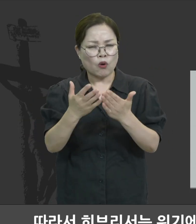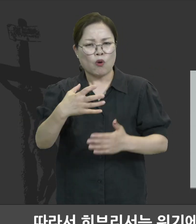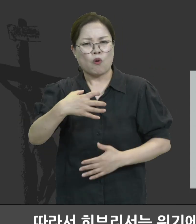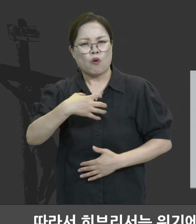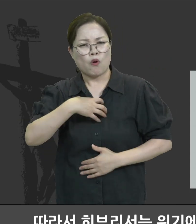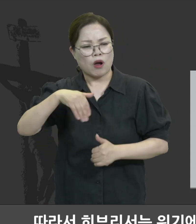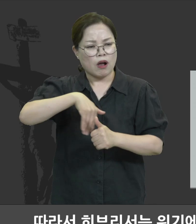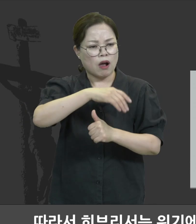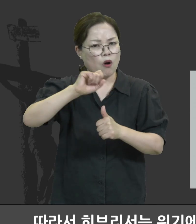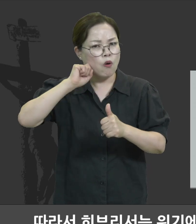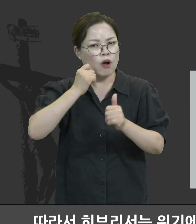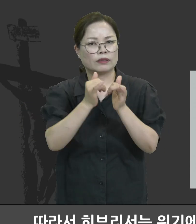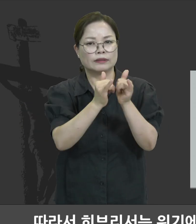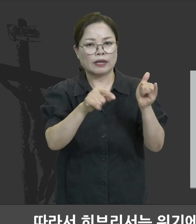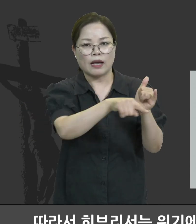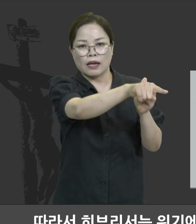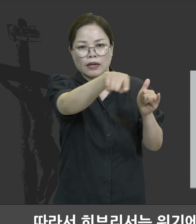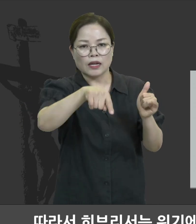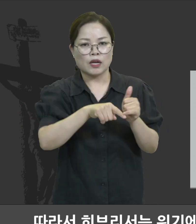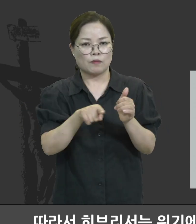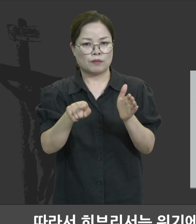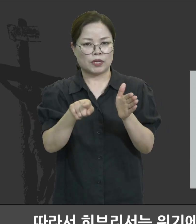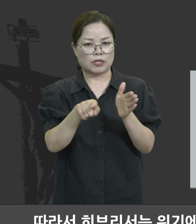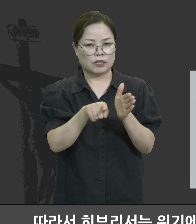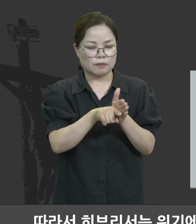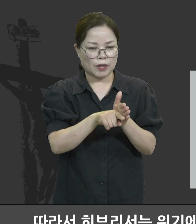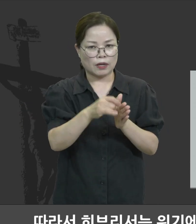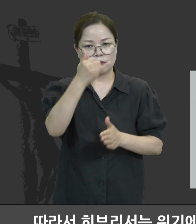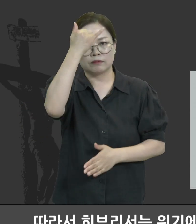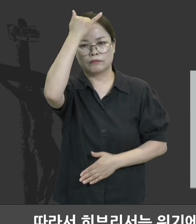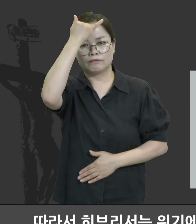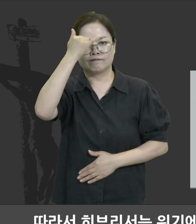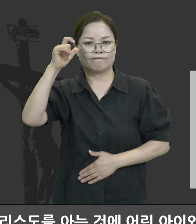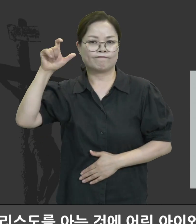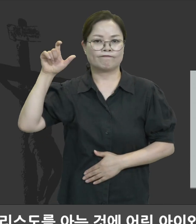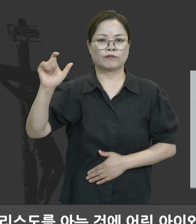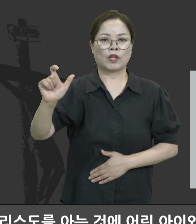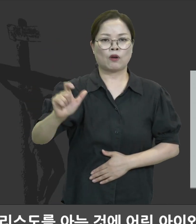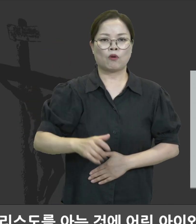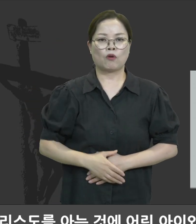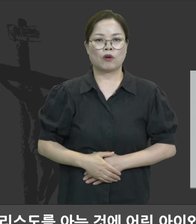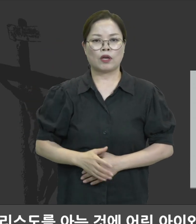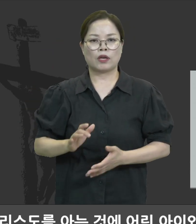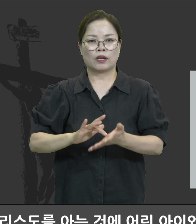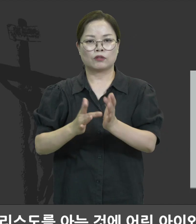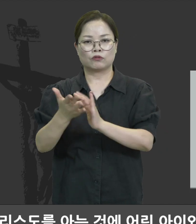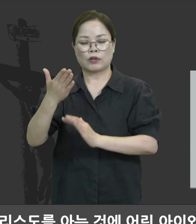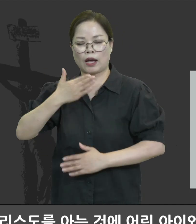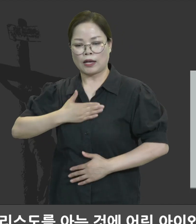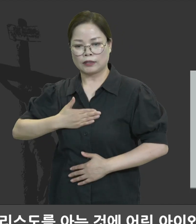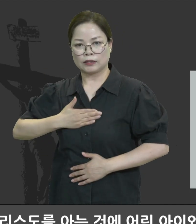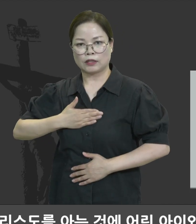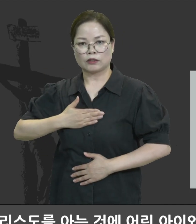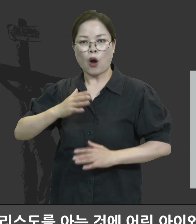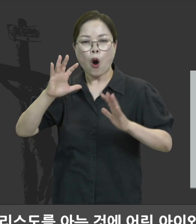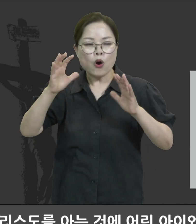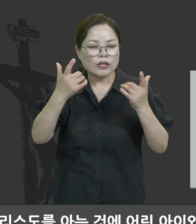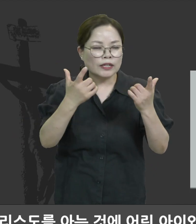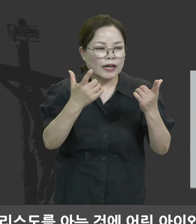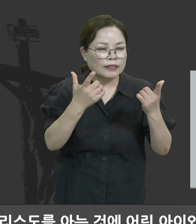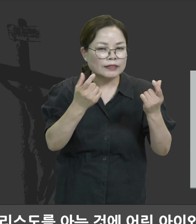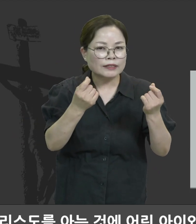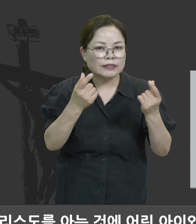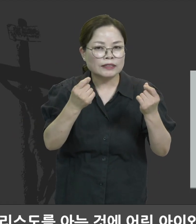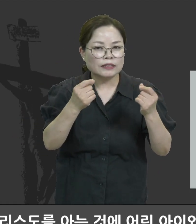히브리서는 위기에 처한 자들로 하여금 믿음의 도리를 견고히 하고 그리스도를 아는 것에 어린아이와 같은